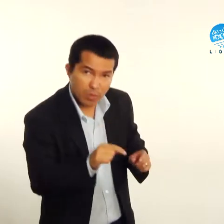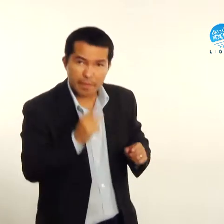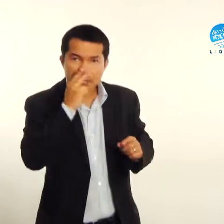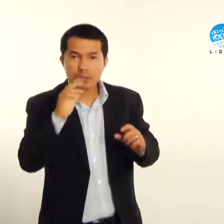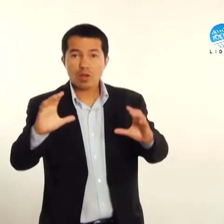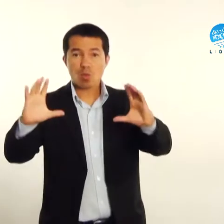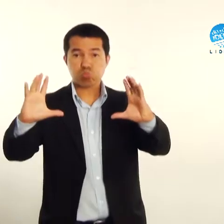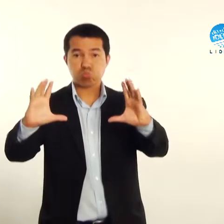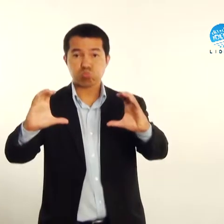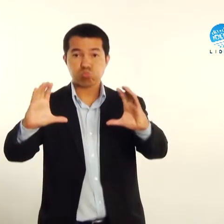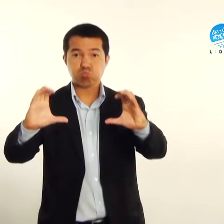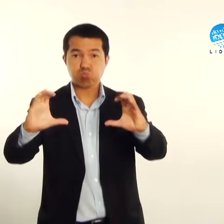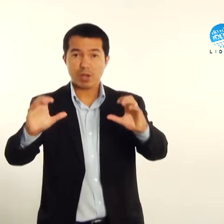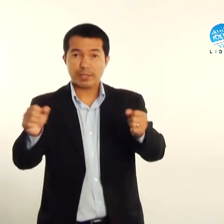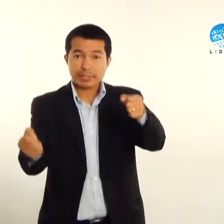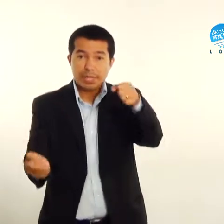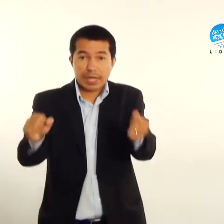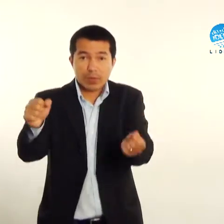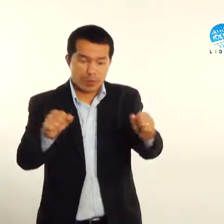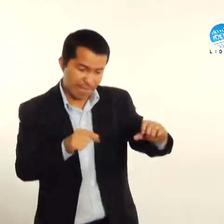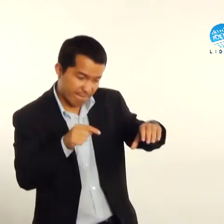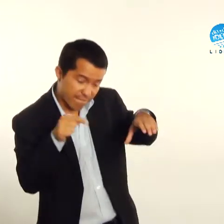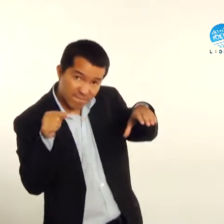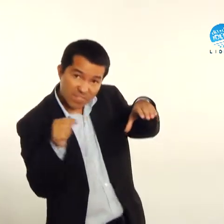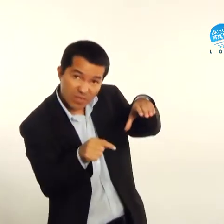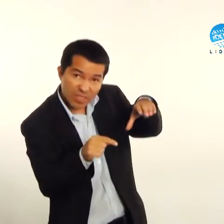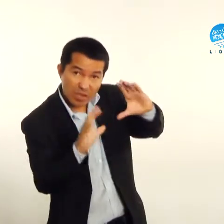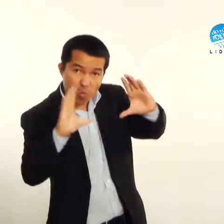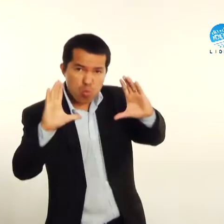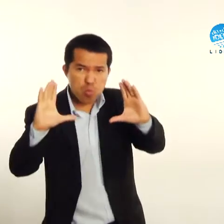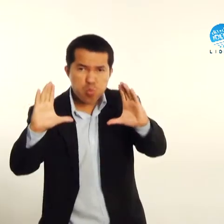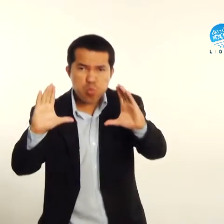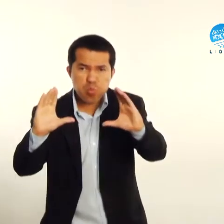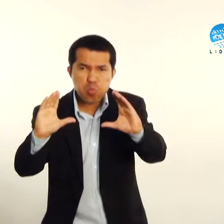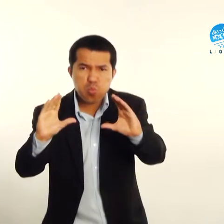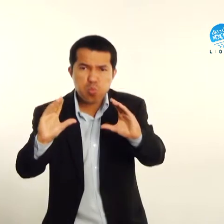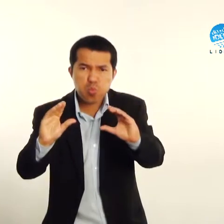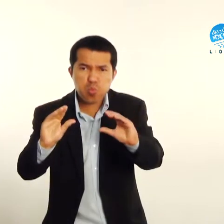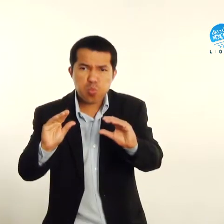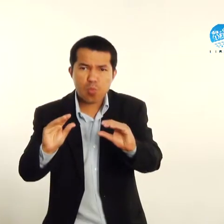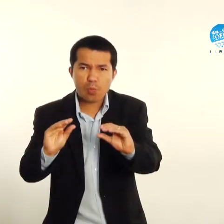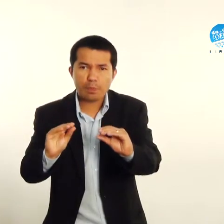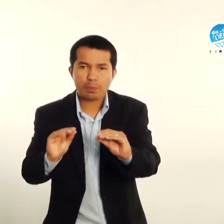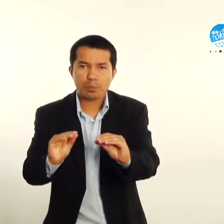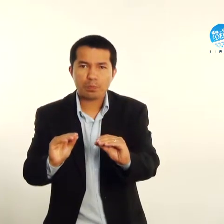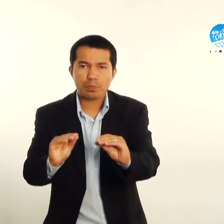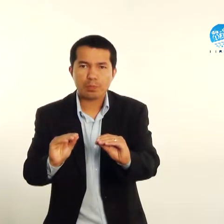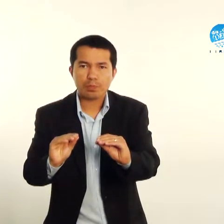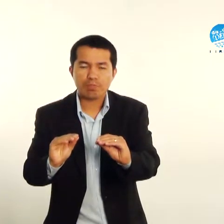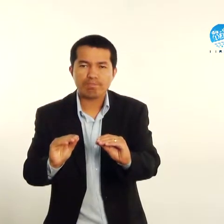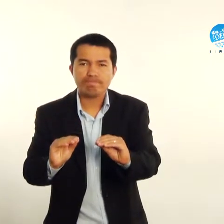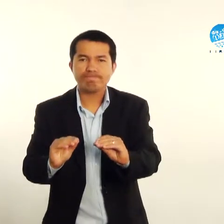Até hoje eu não sei porque que eu fiz aquilo. Achei legal pôr o palitinho lá e fazer... Baixou o pneu do carro.